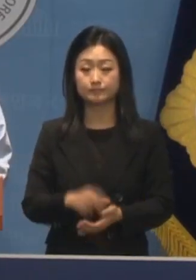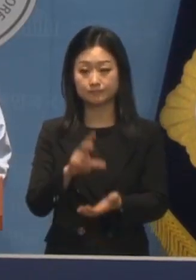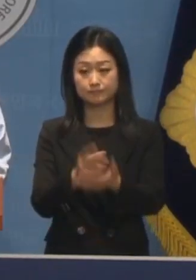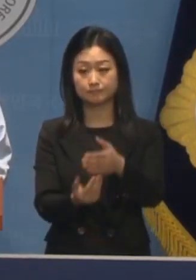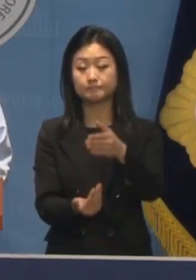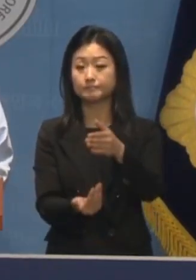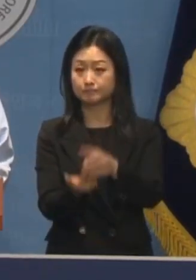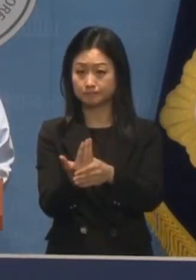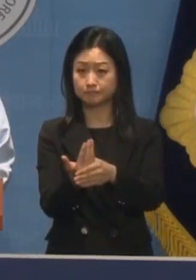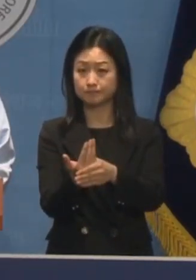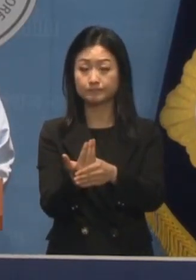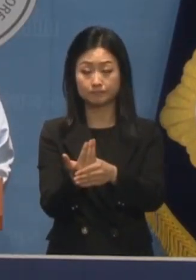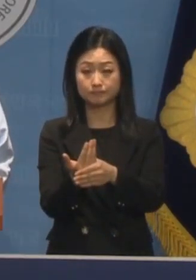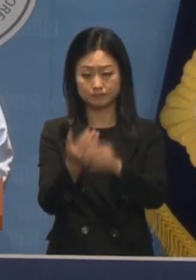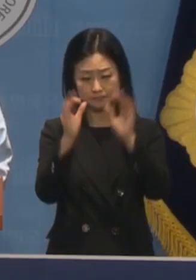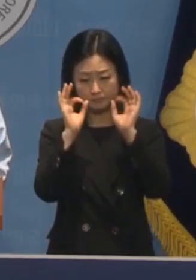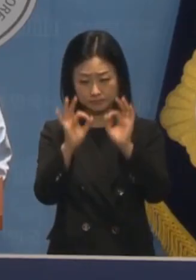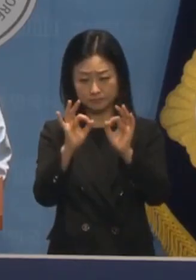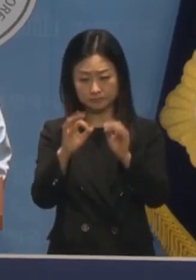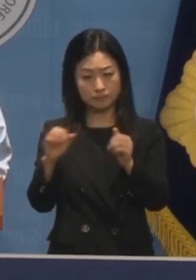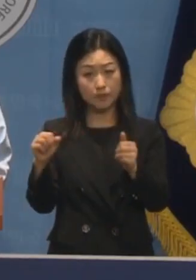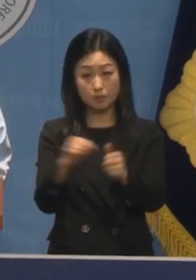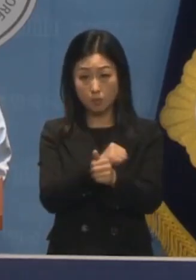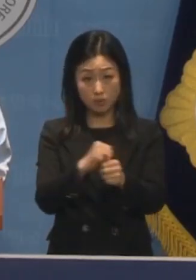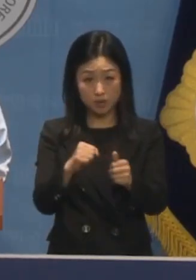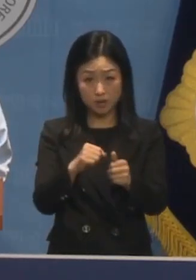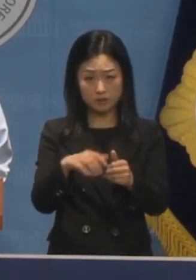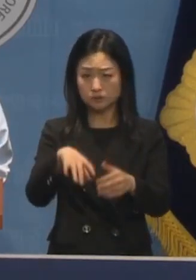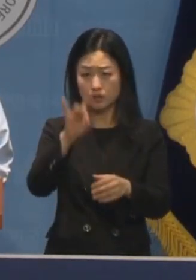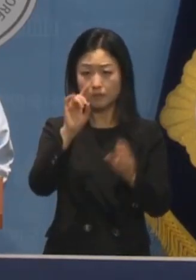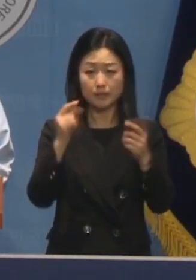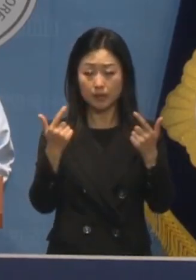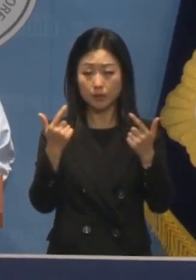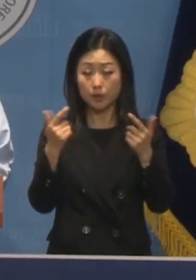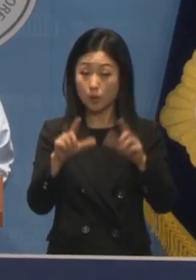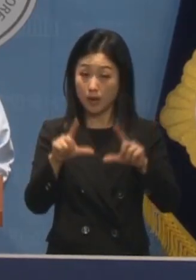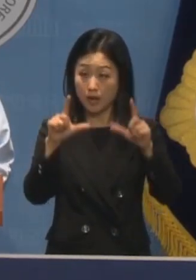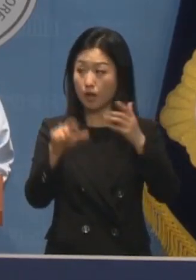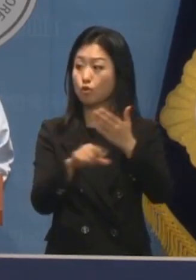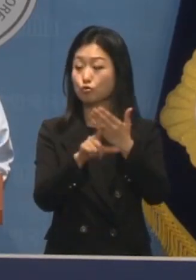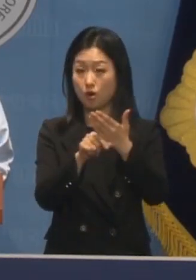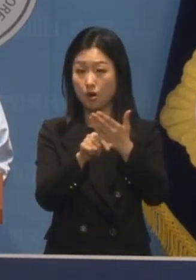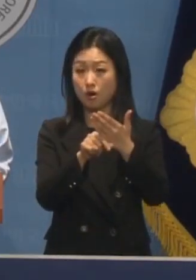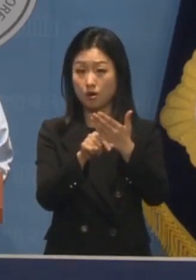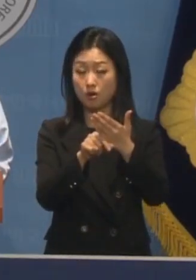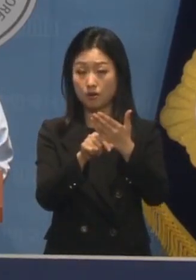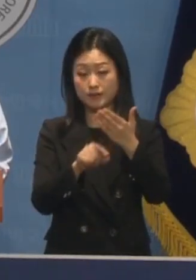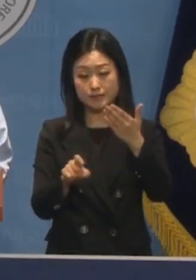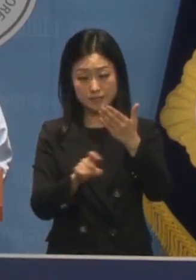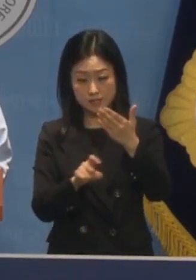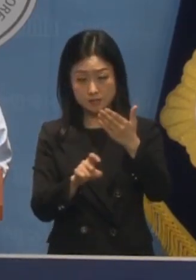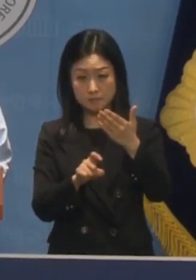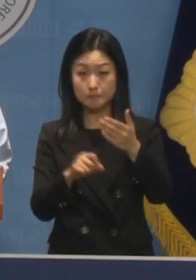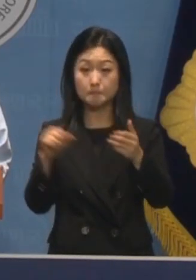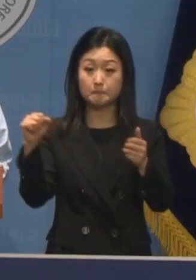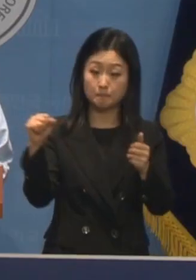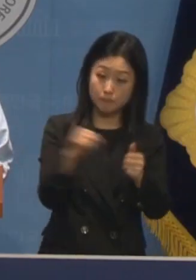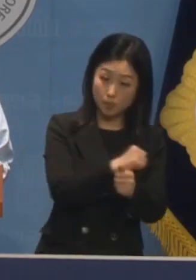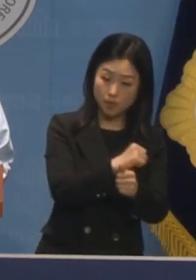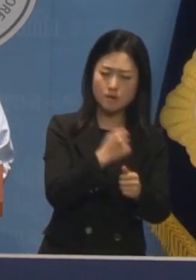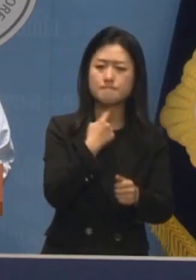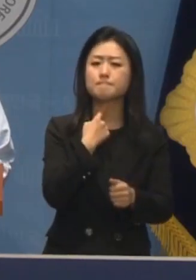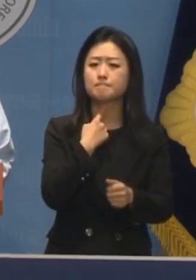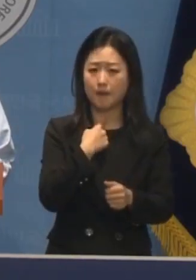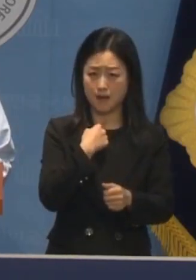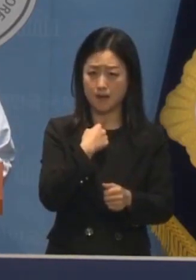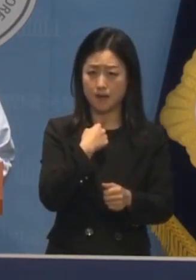이번 발생했던 폭력 사태는 이번이 처음이 아닙니다. 올해 9월 10일 한번 1차례